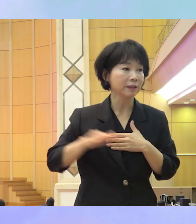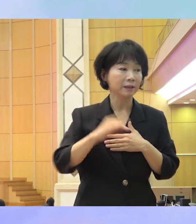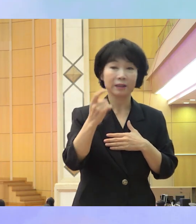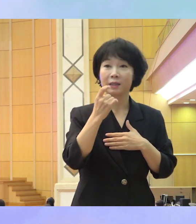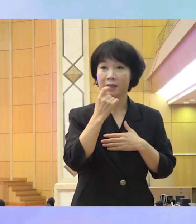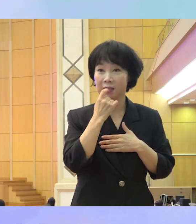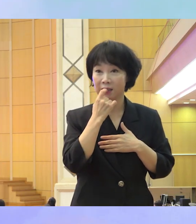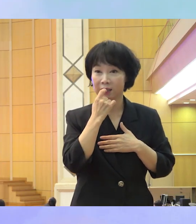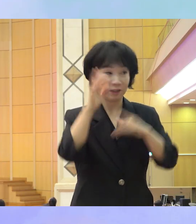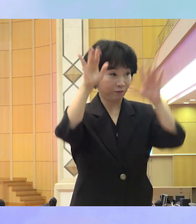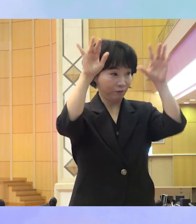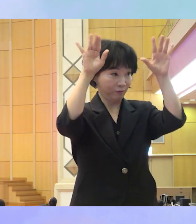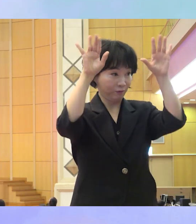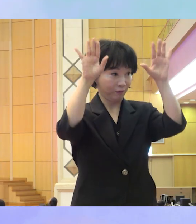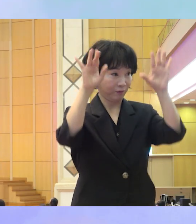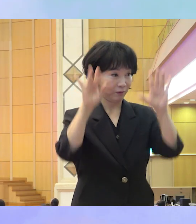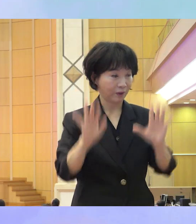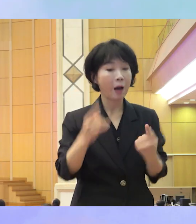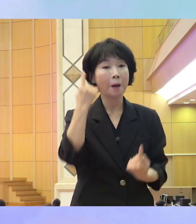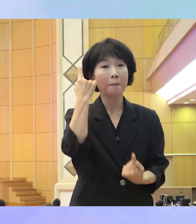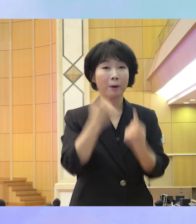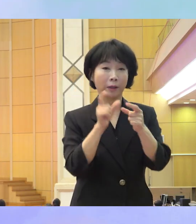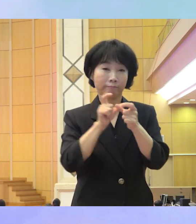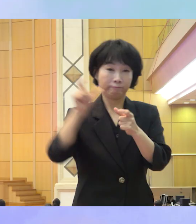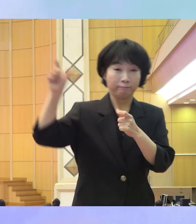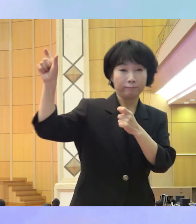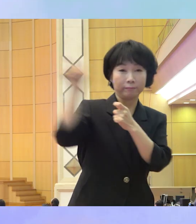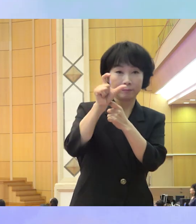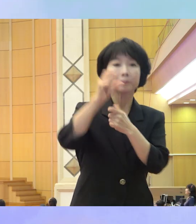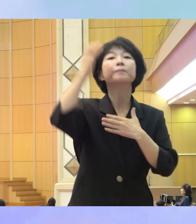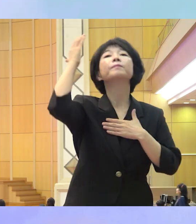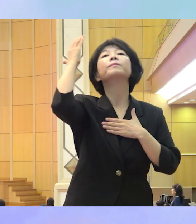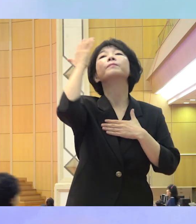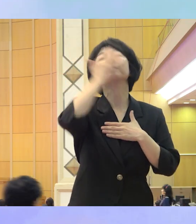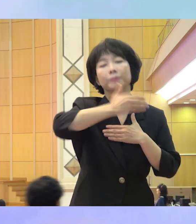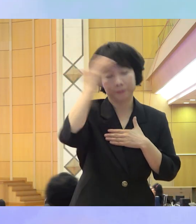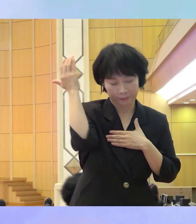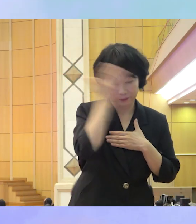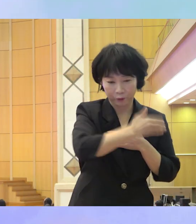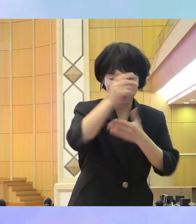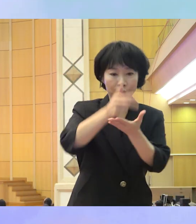우리를 눈보다 더 희게